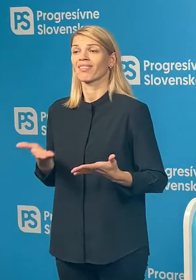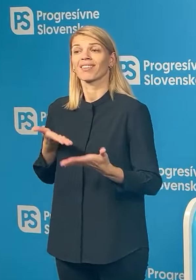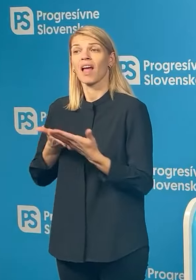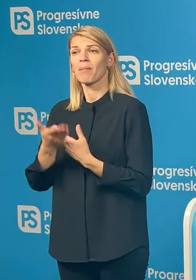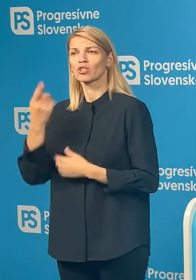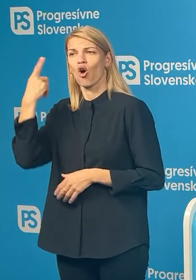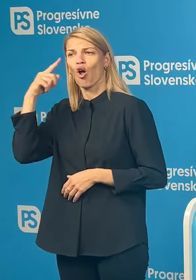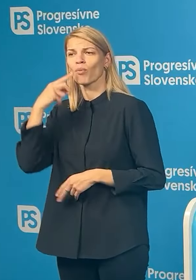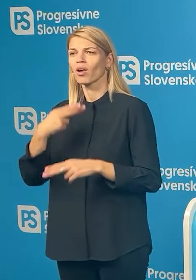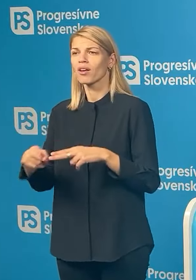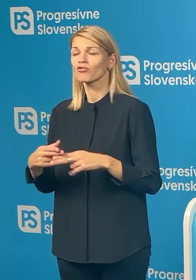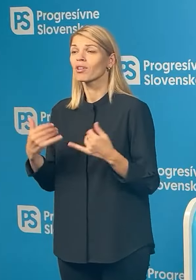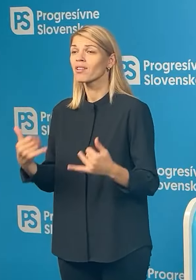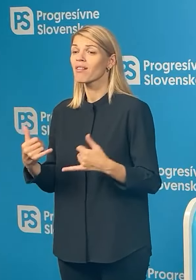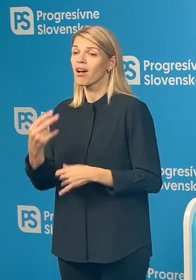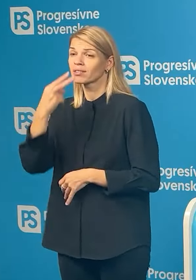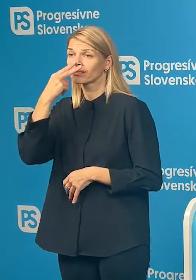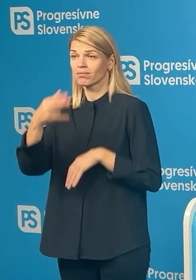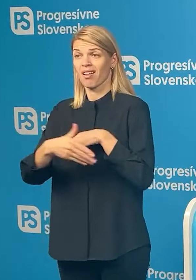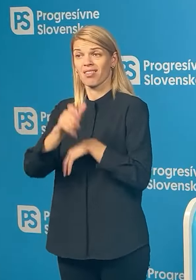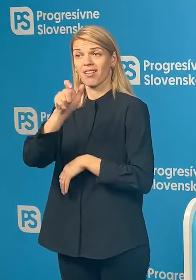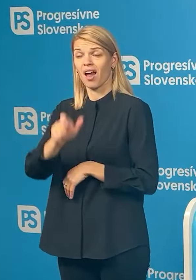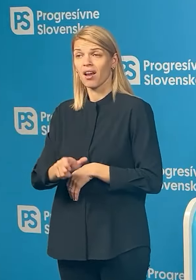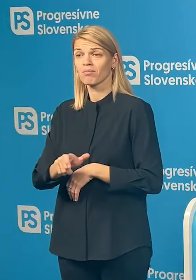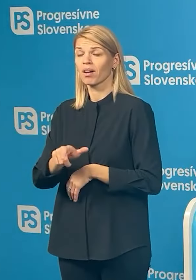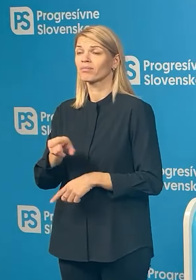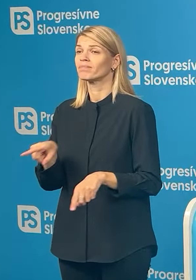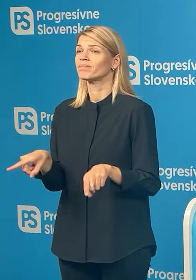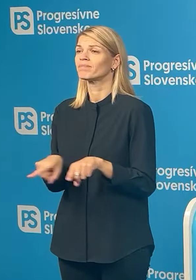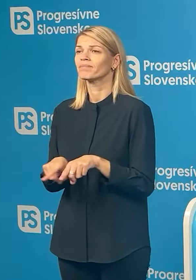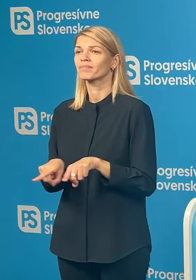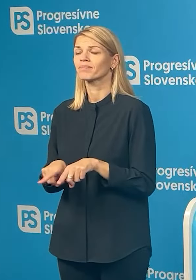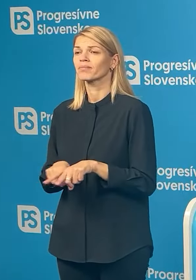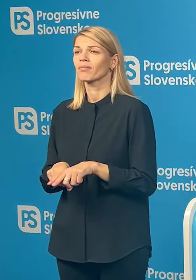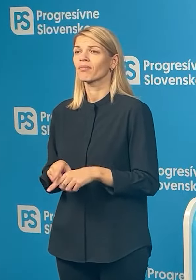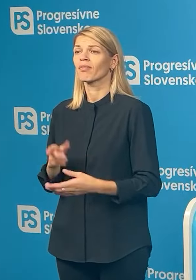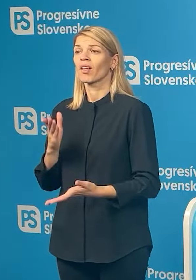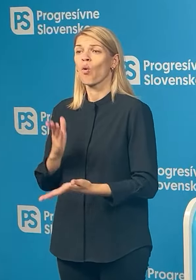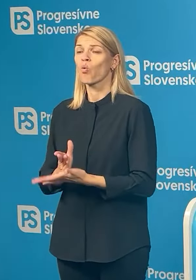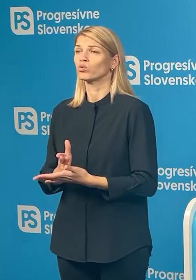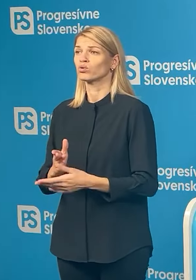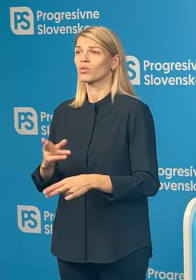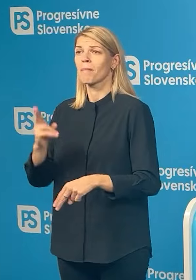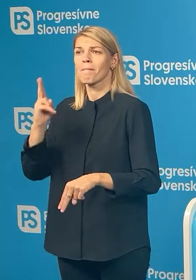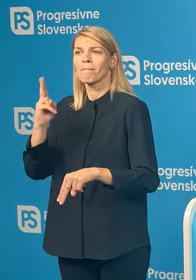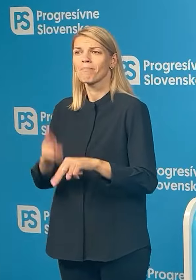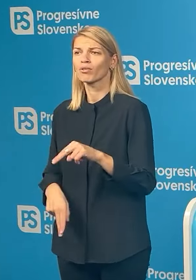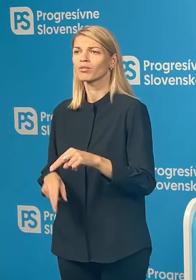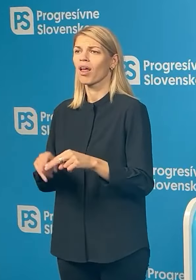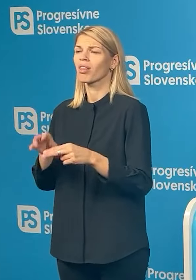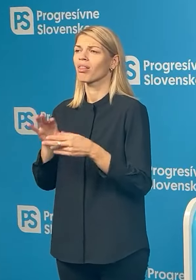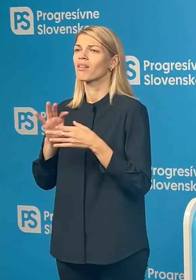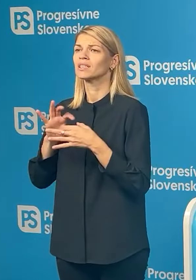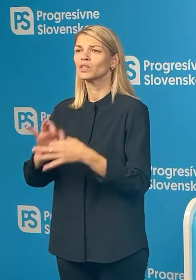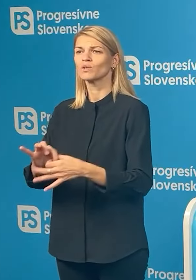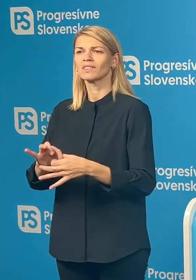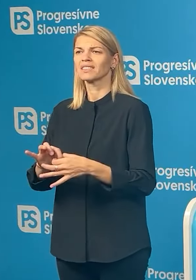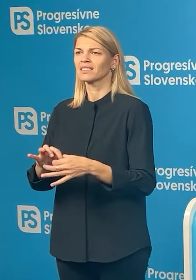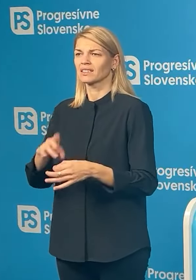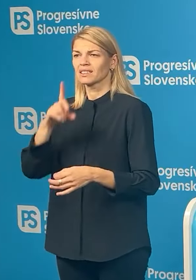riešenia sledujeme Tomáša Tarabu, ako zabíja posledný klinček do rakvy odpadového hospodárstva na